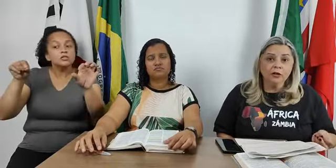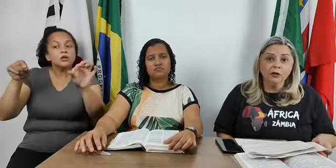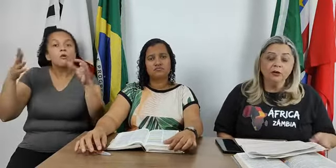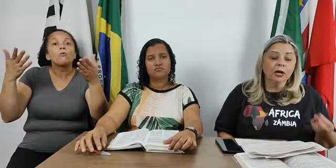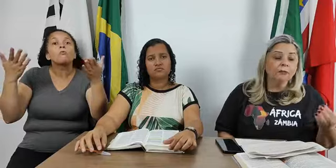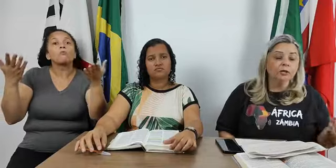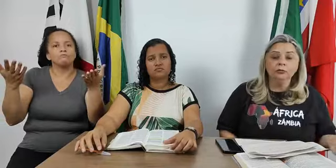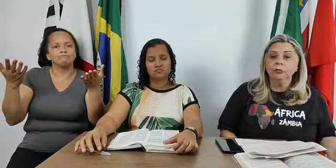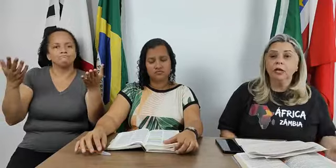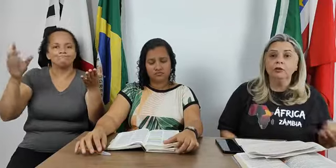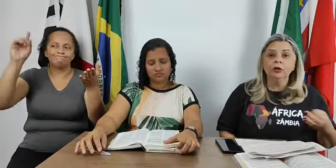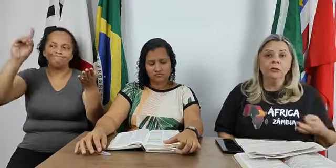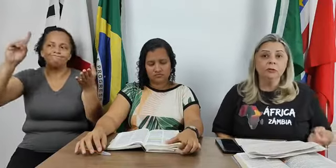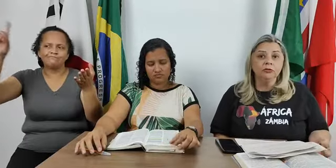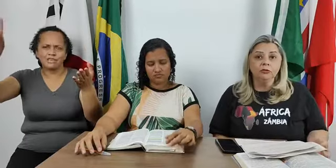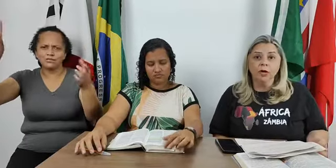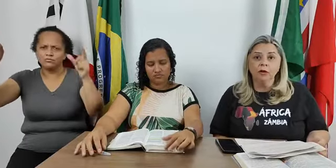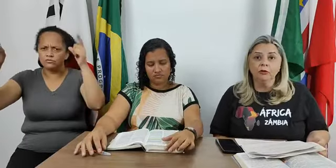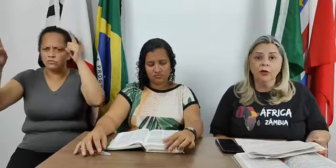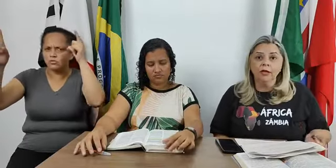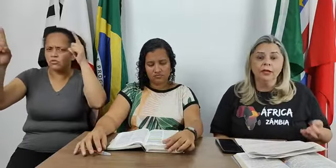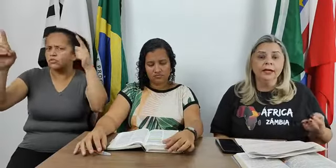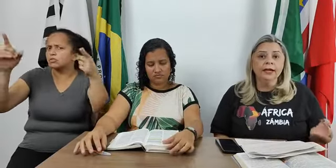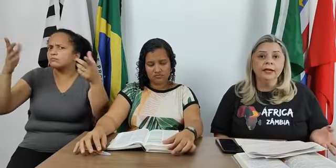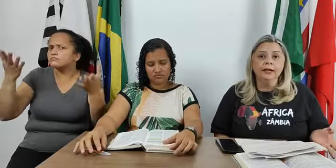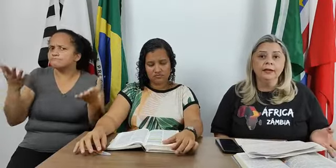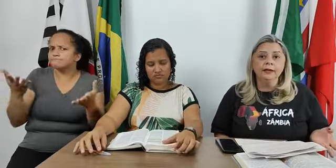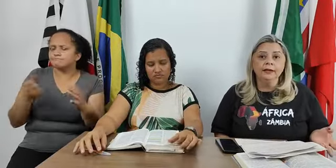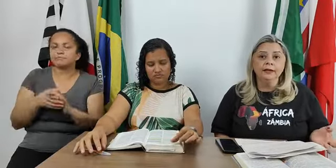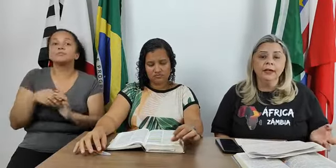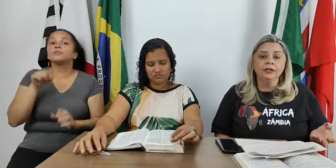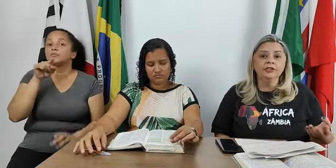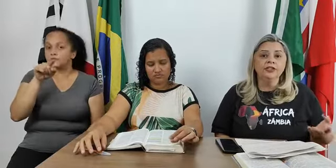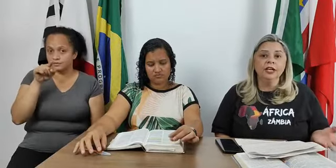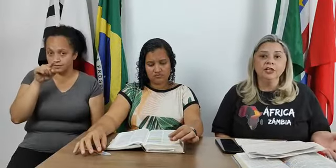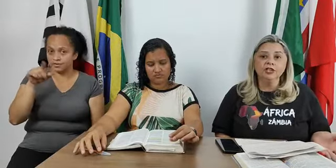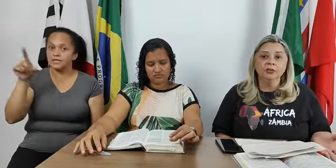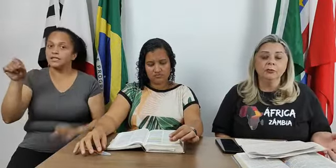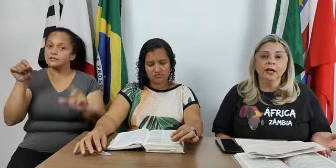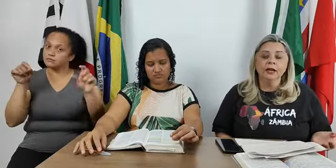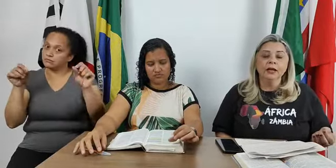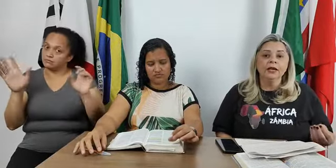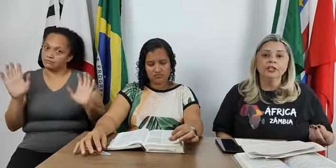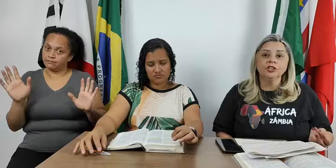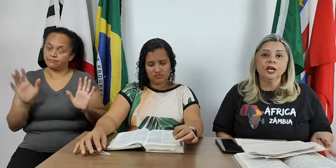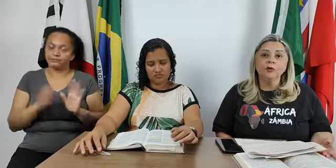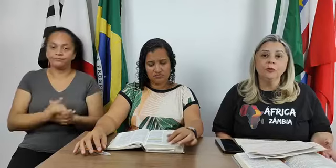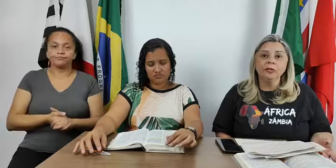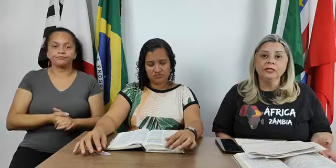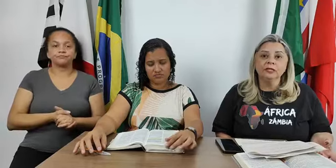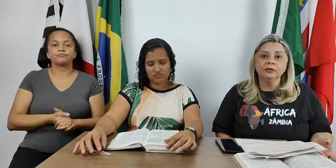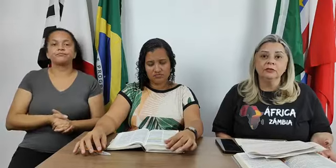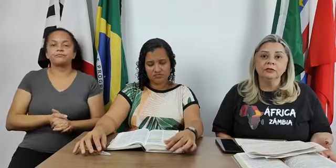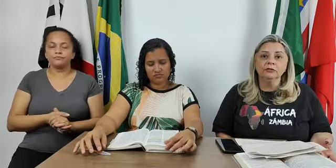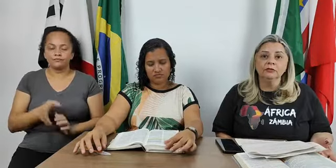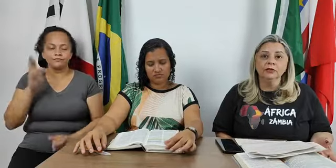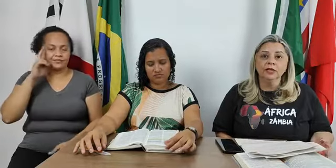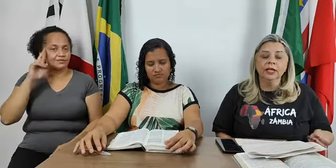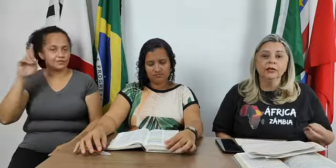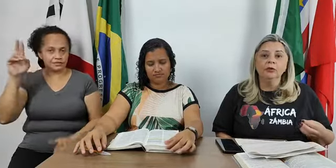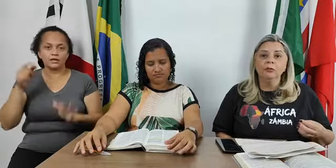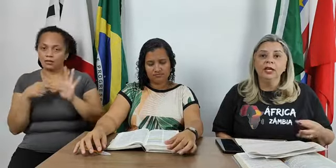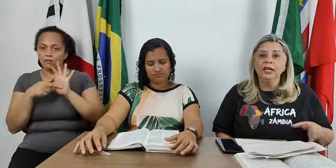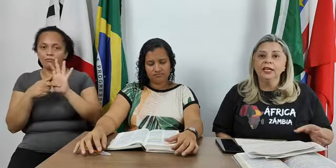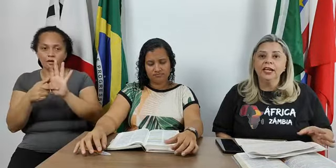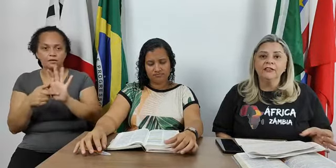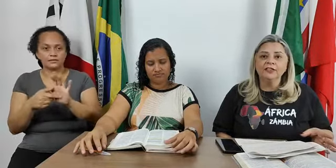o melhor, o caminho do bem ou o caminho do mal. Tá aí, né? Ele te dá uma opção.